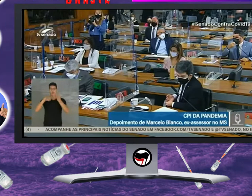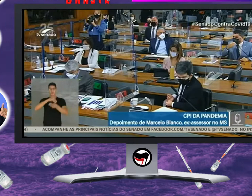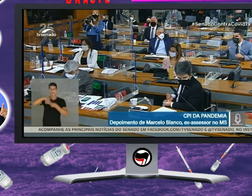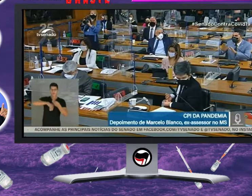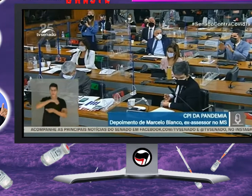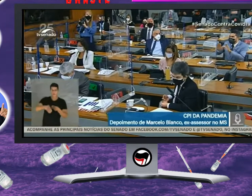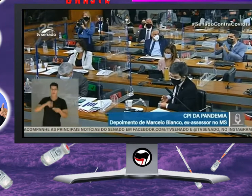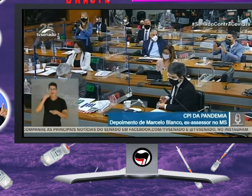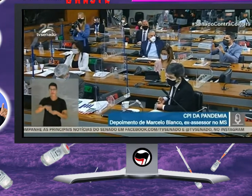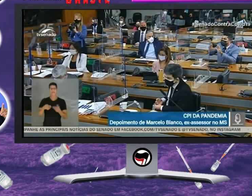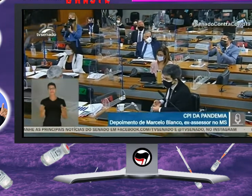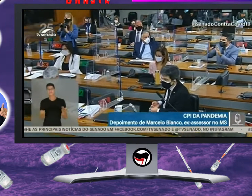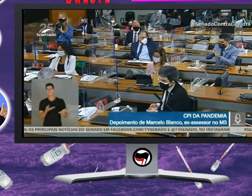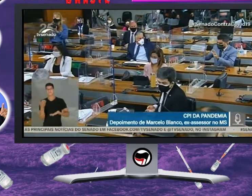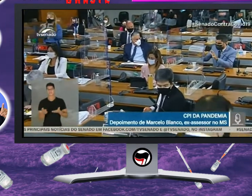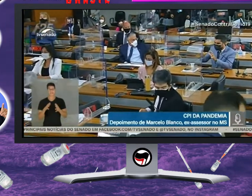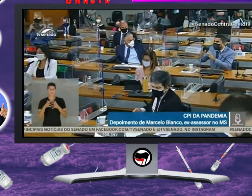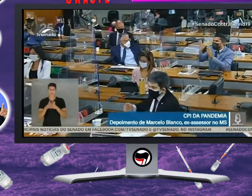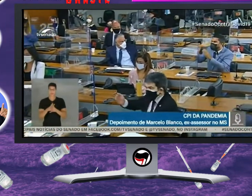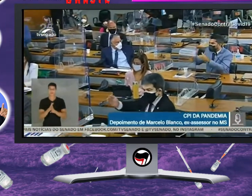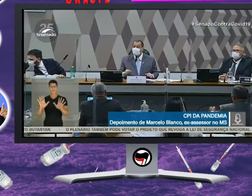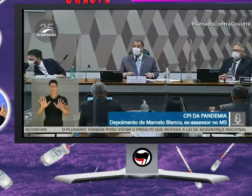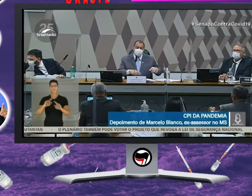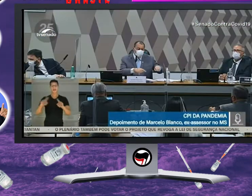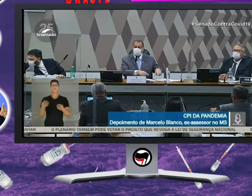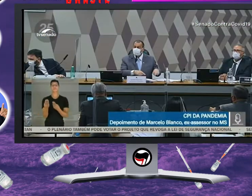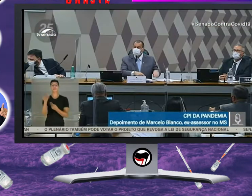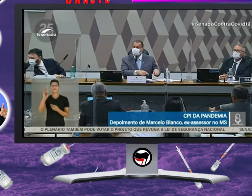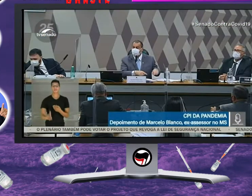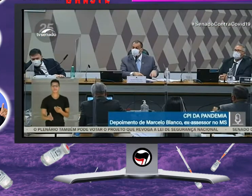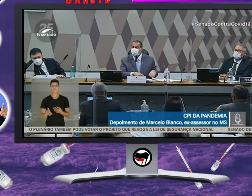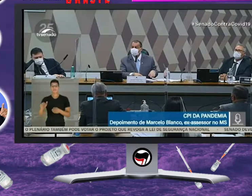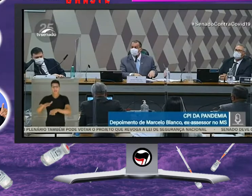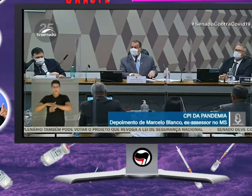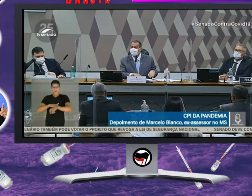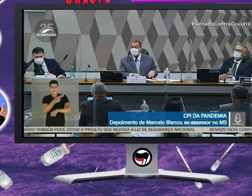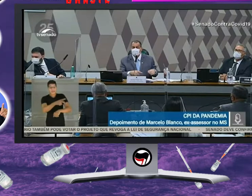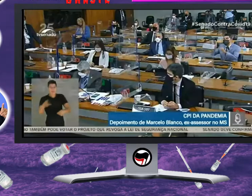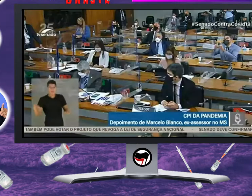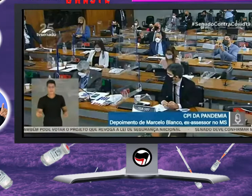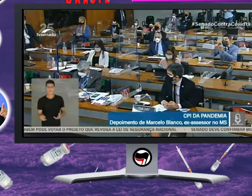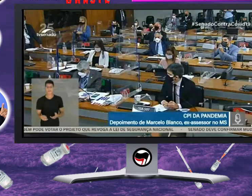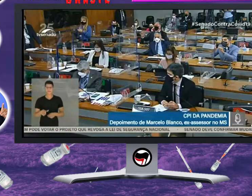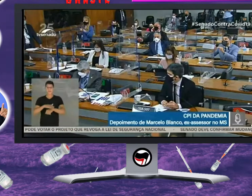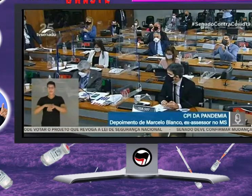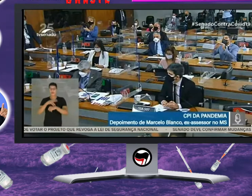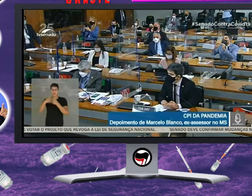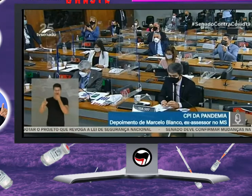muito. Ela é complexa. Tem que se apurar. Mas é a conversa deles. Não. É conversa. Você está querendo defender o quê? O processo tem que